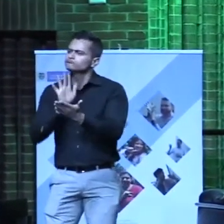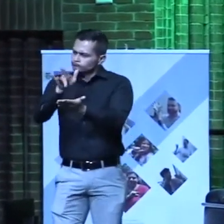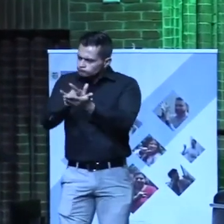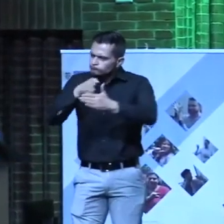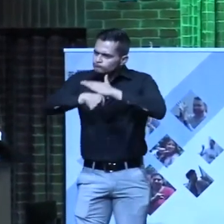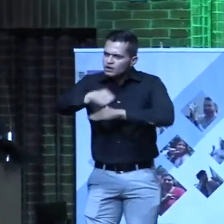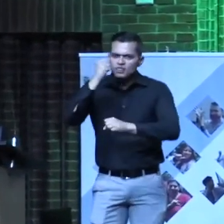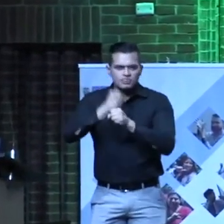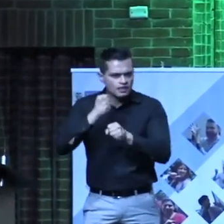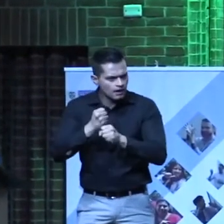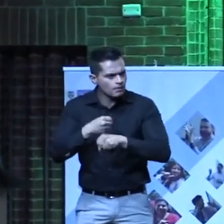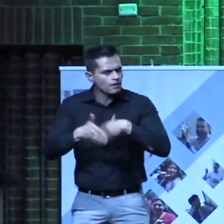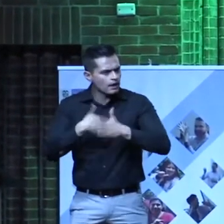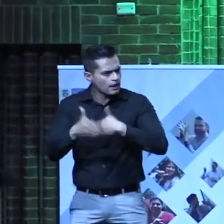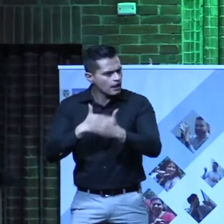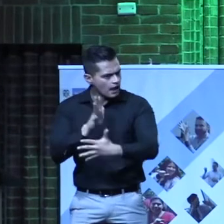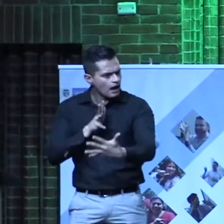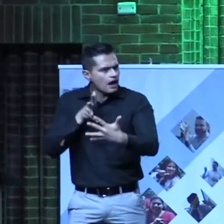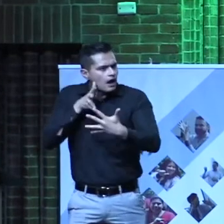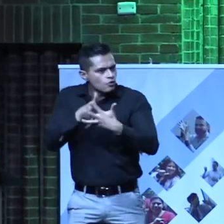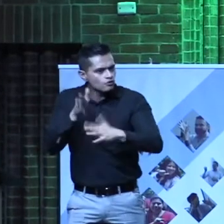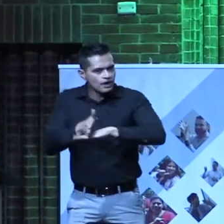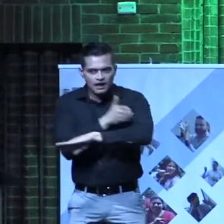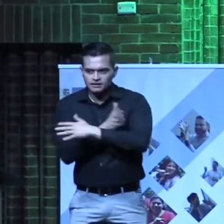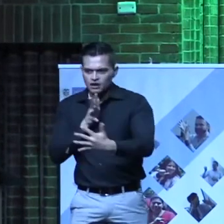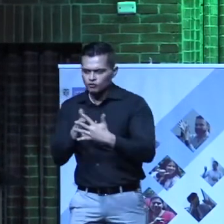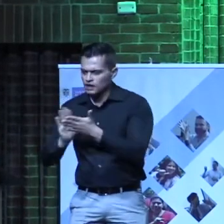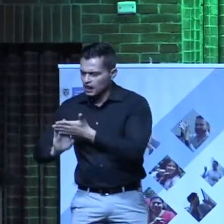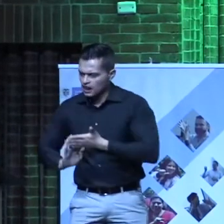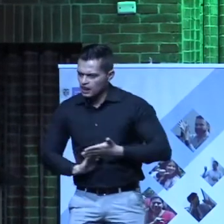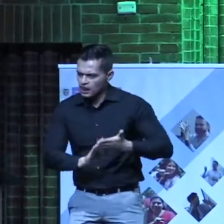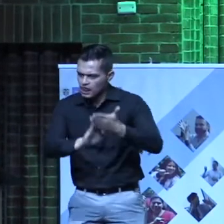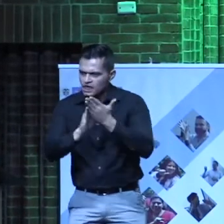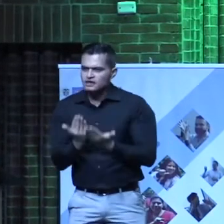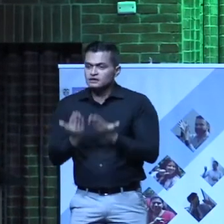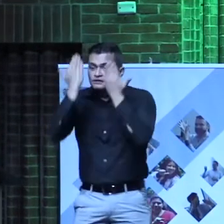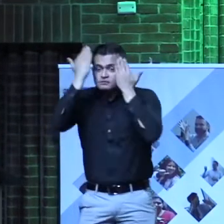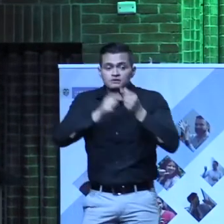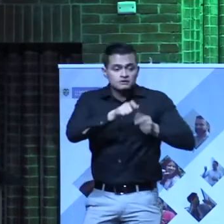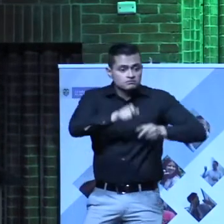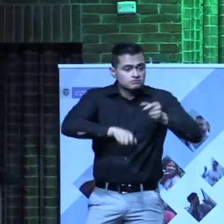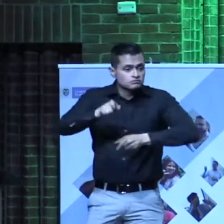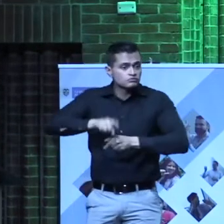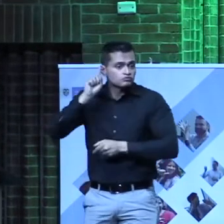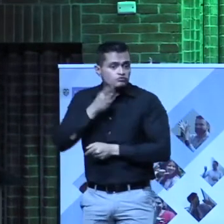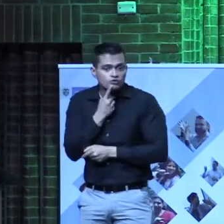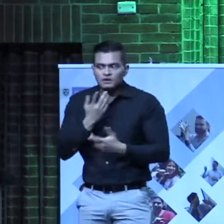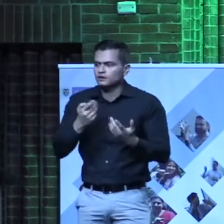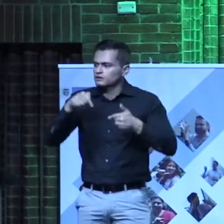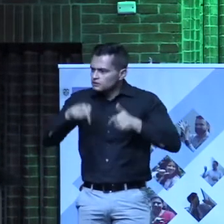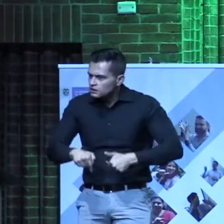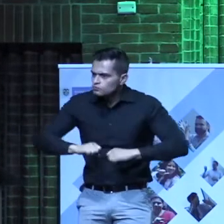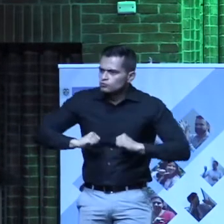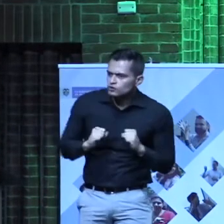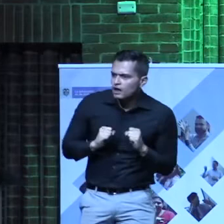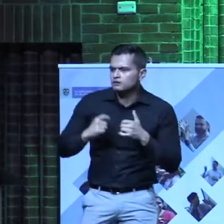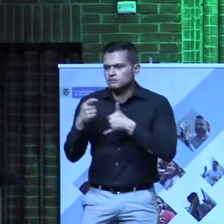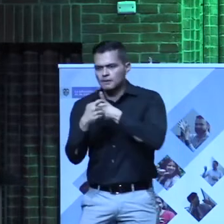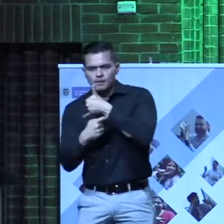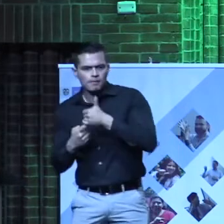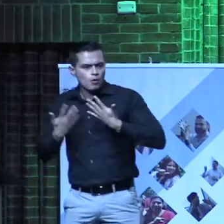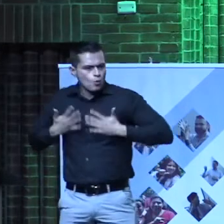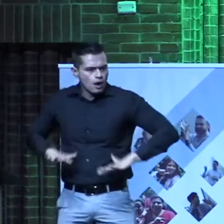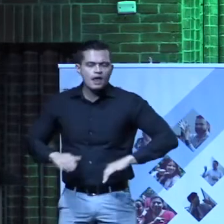hoy permiten que cualquier persona sorda, tanto de las que están sentadas acá como en ciudad, como en nación, puedan ingresar